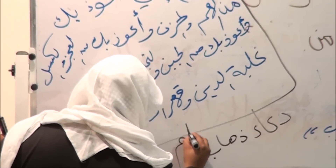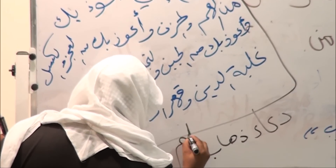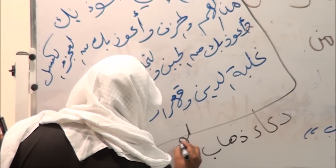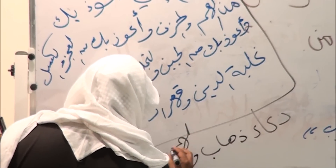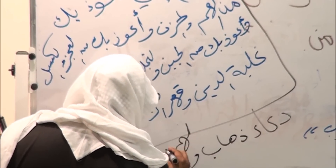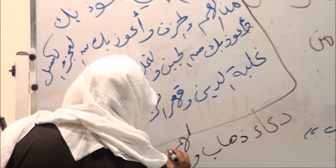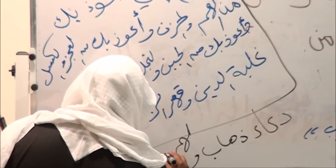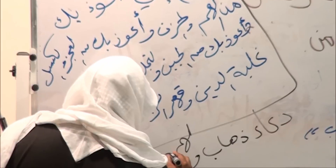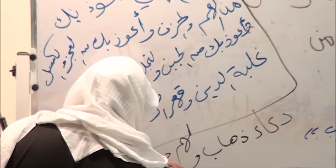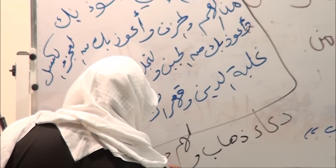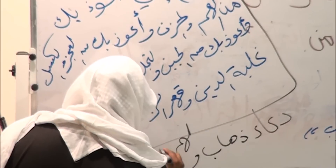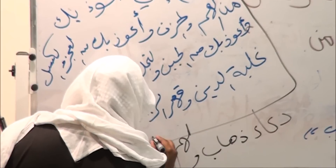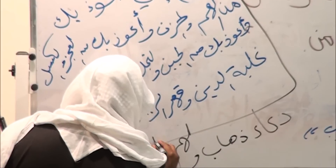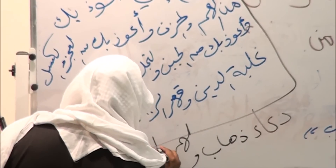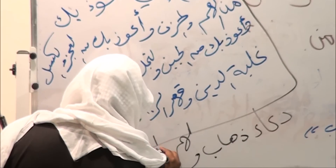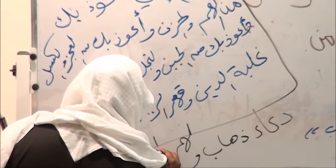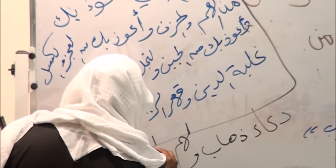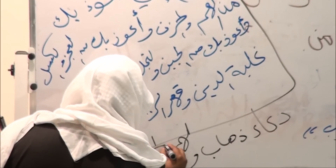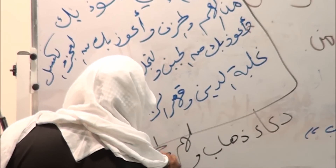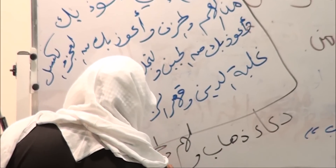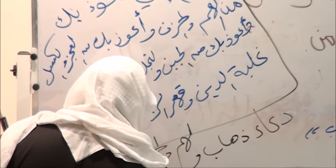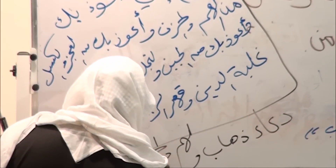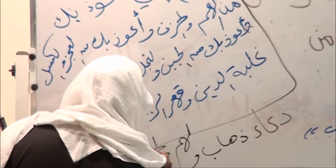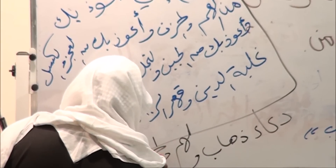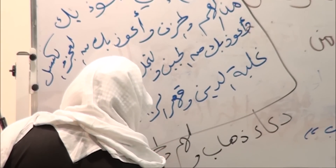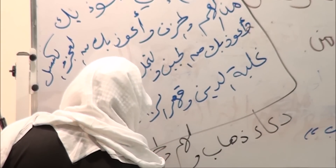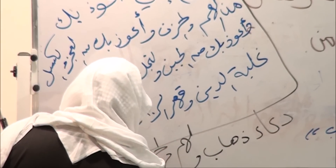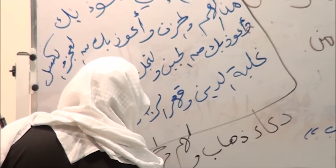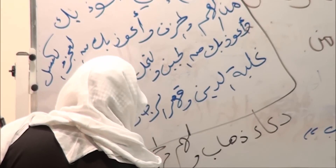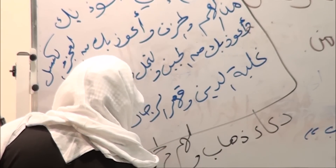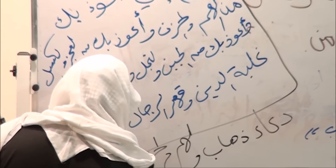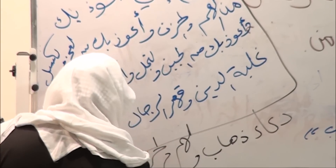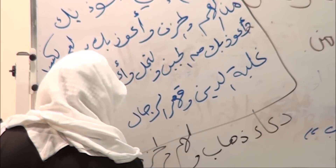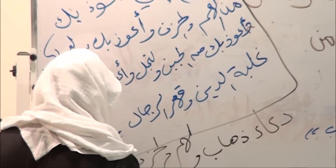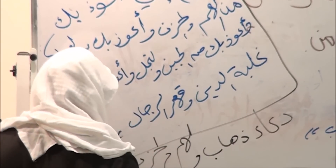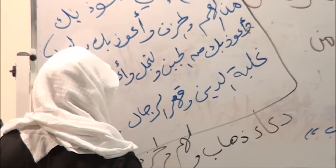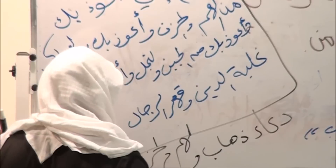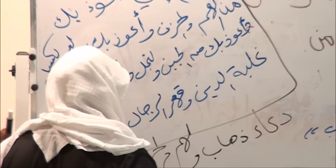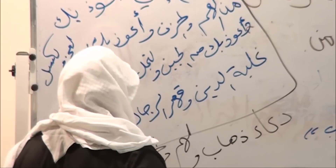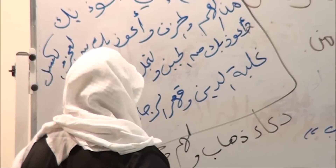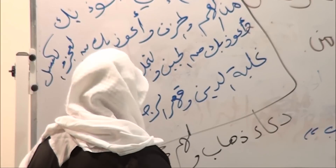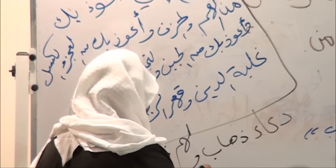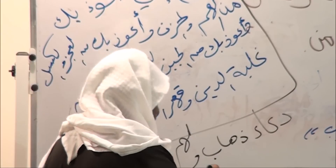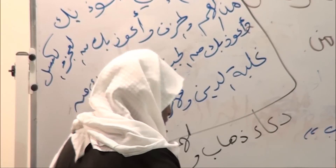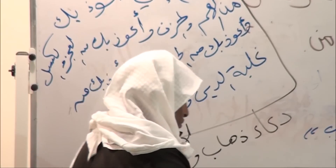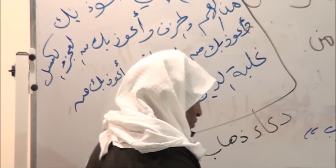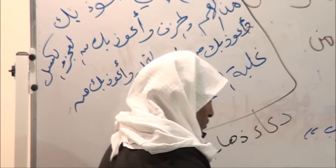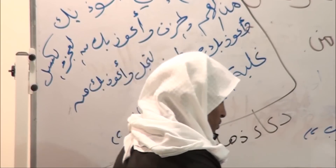Thank you.